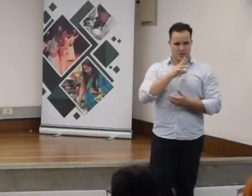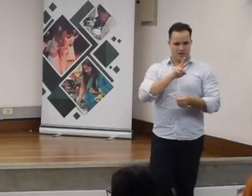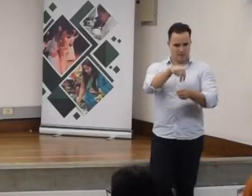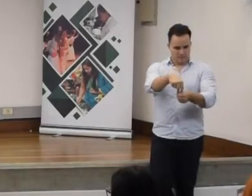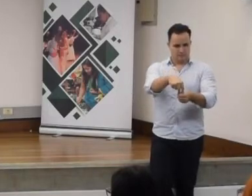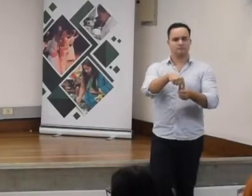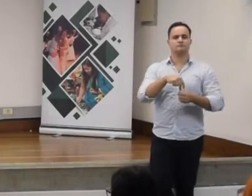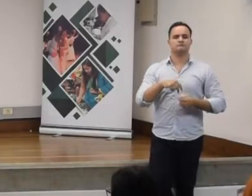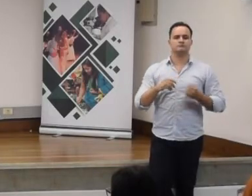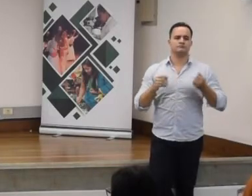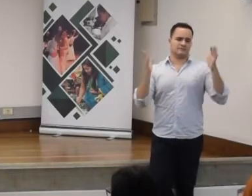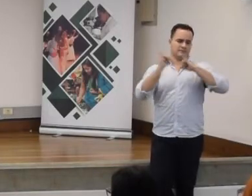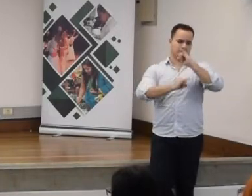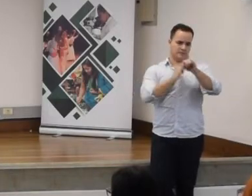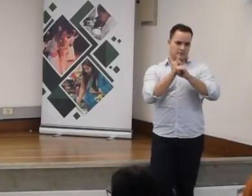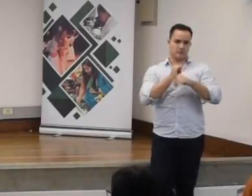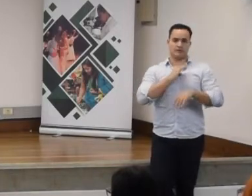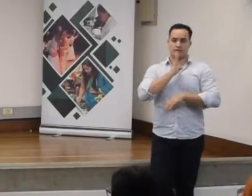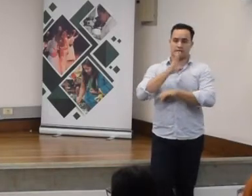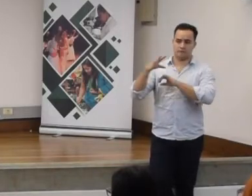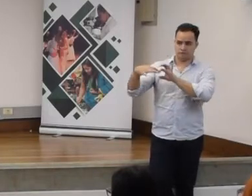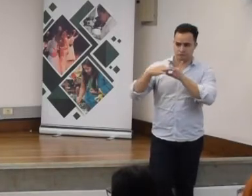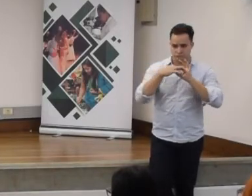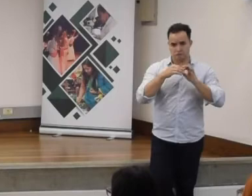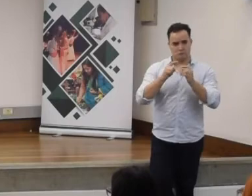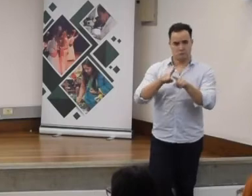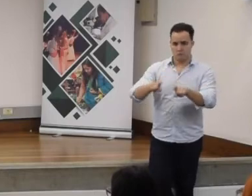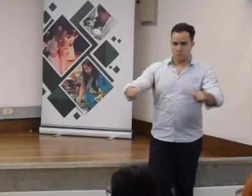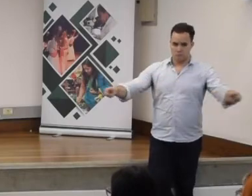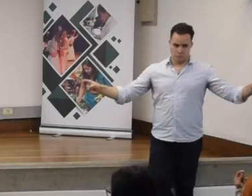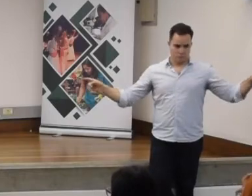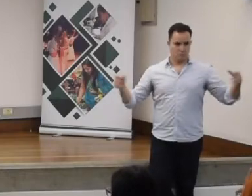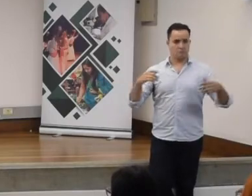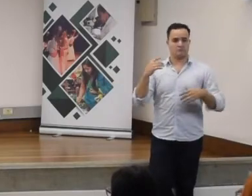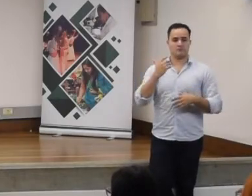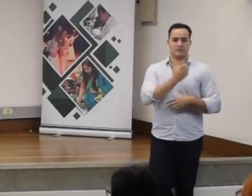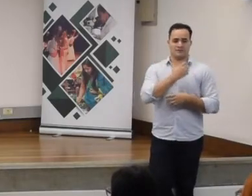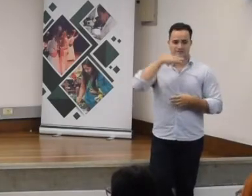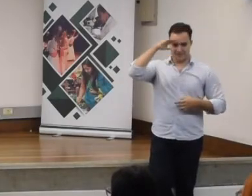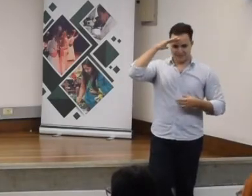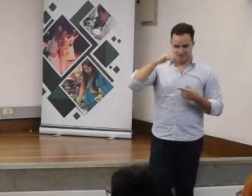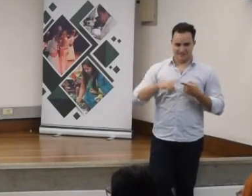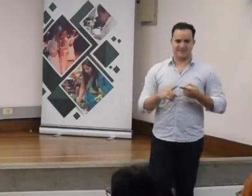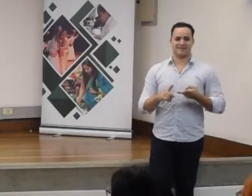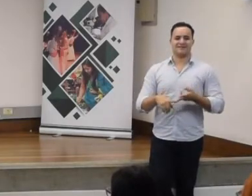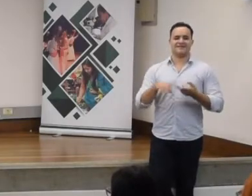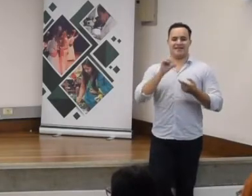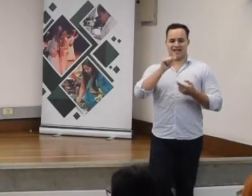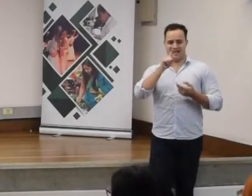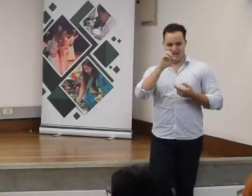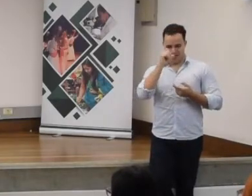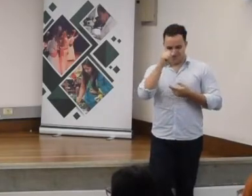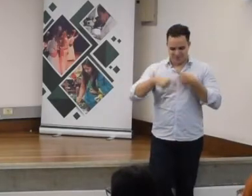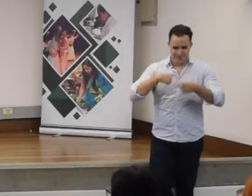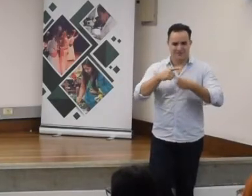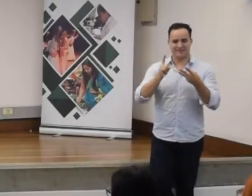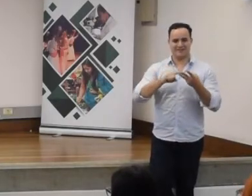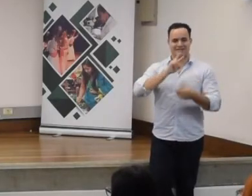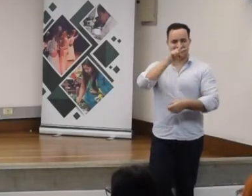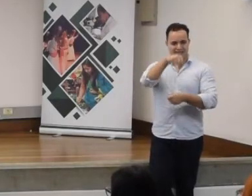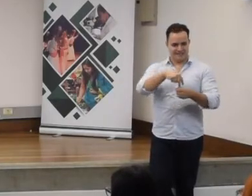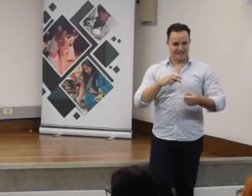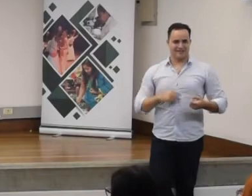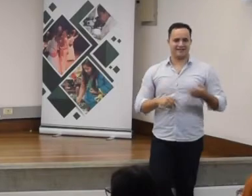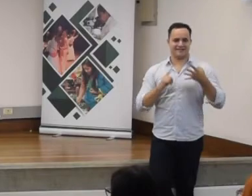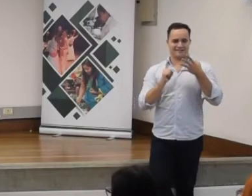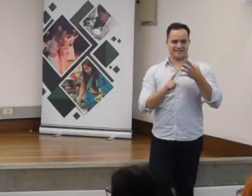muy diversas, Alcaldía de Medellín, varias universidades, colectivos afroindígenas en torno a celebrar la